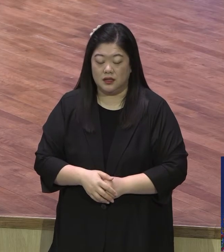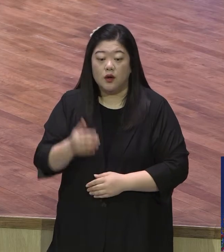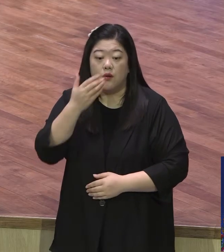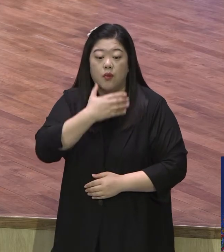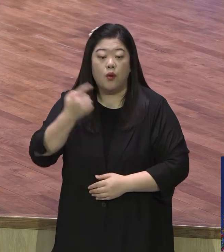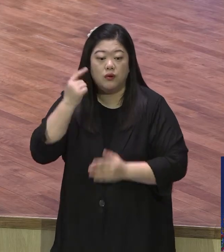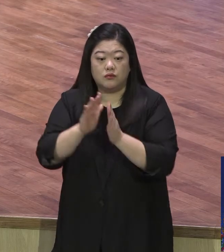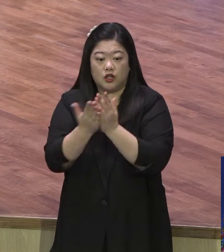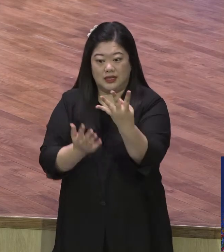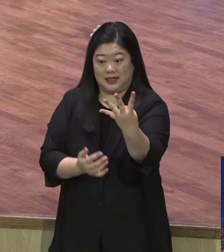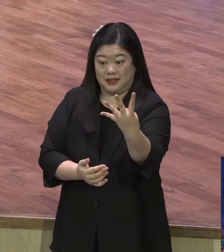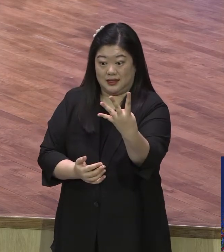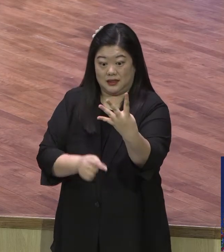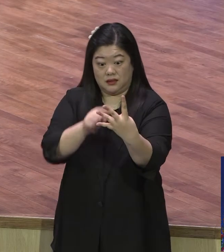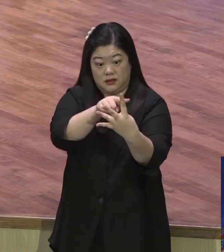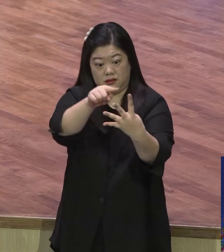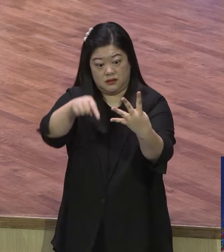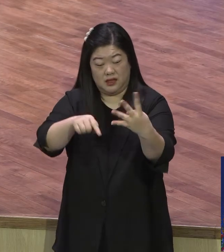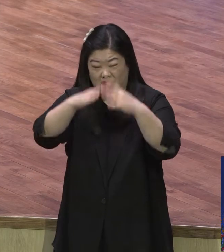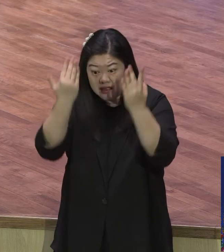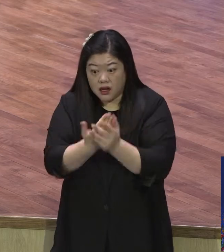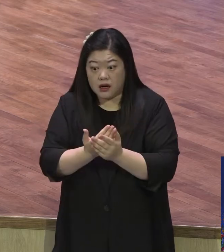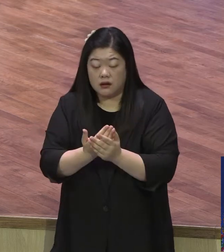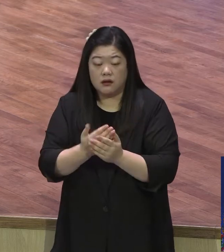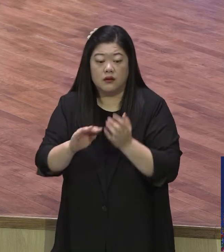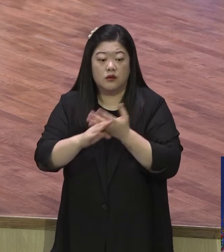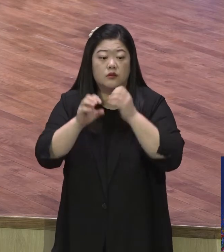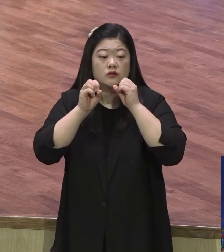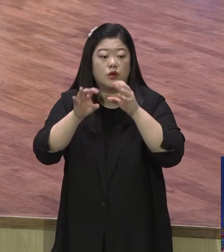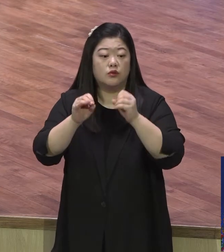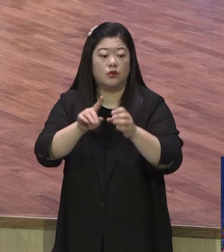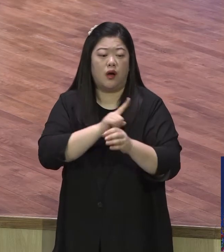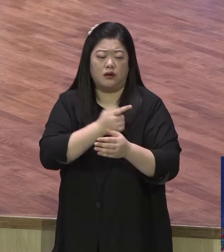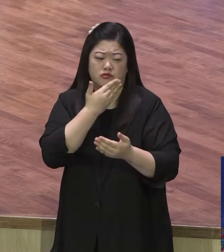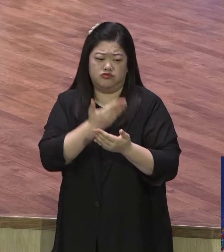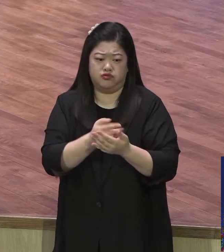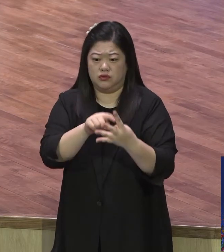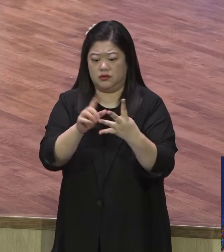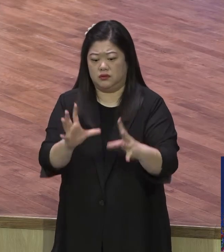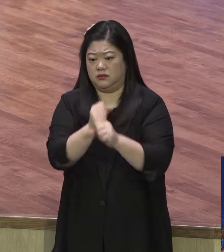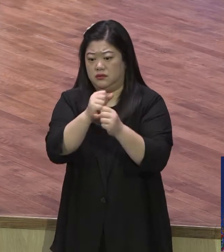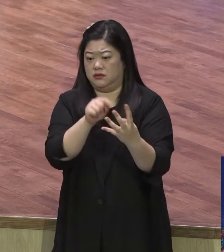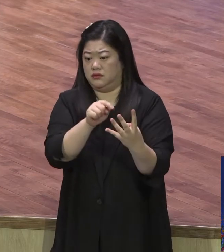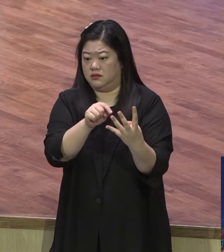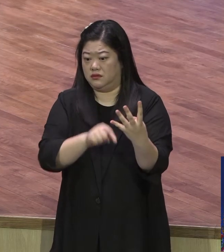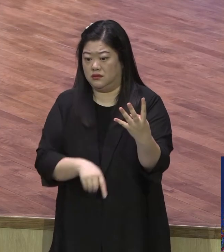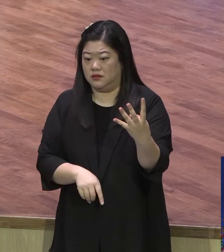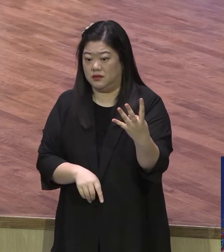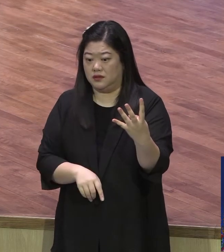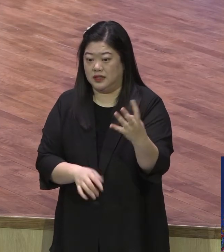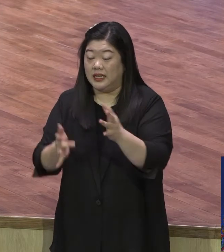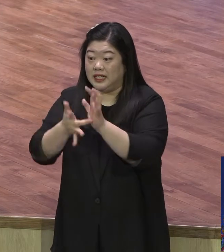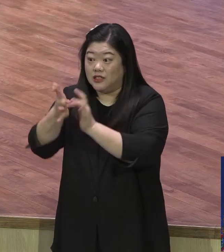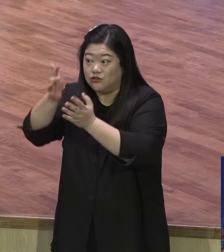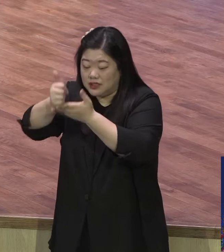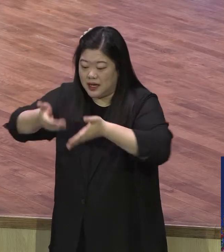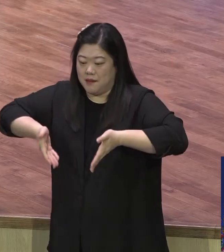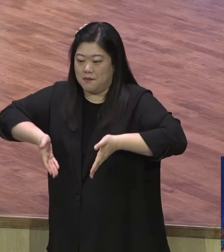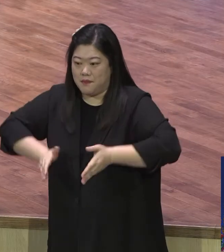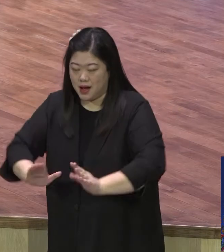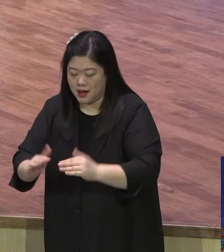강조하는데 어떻게 해요 사복음수가 가장 성경에서 가장 중요한 예수님의 탄생부터 예수님의